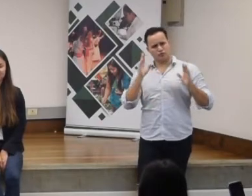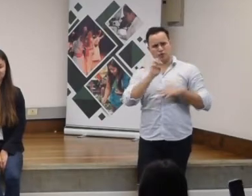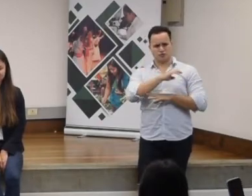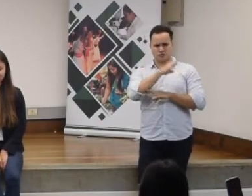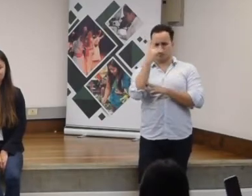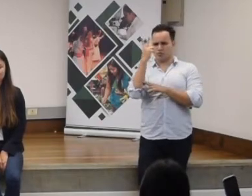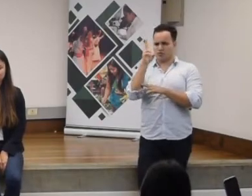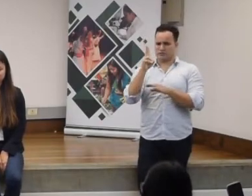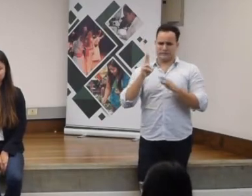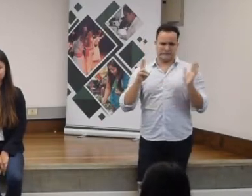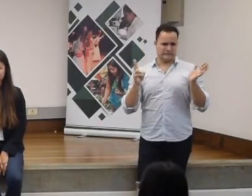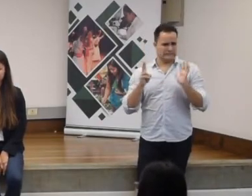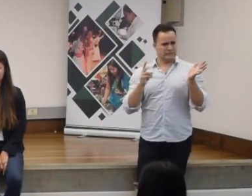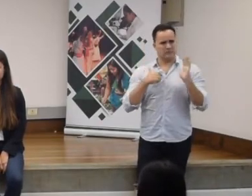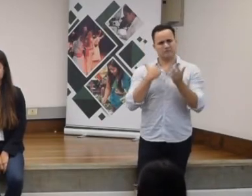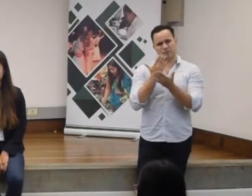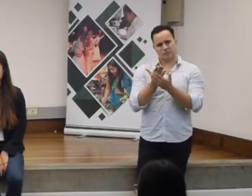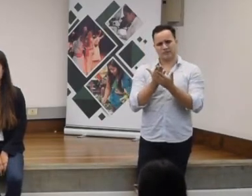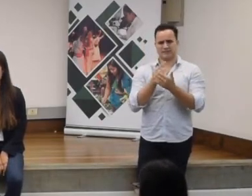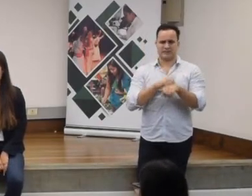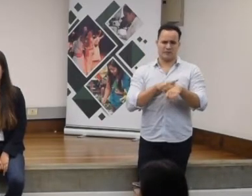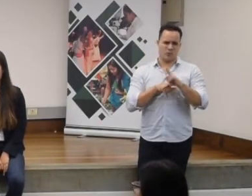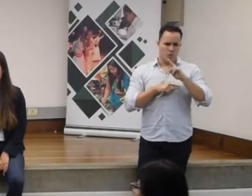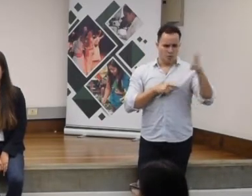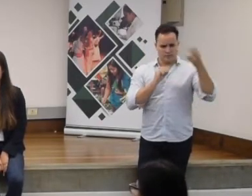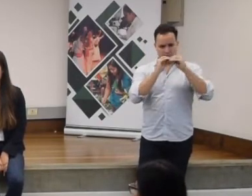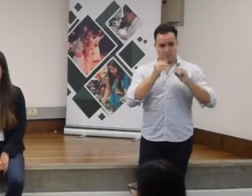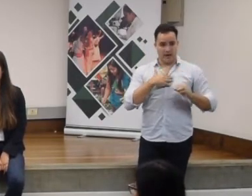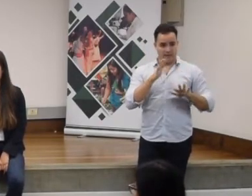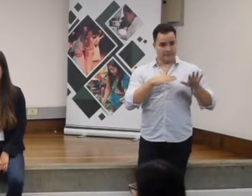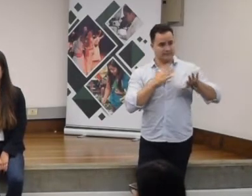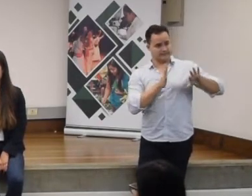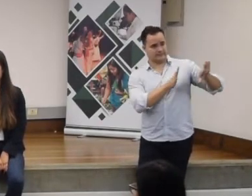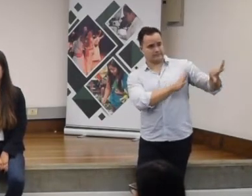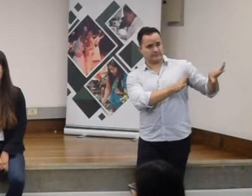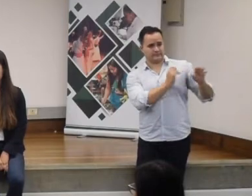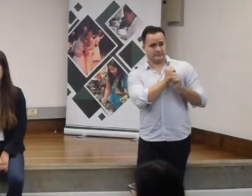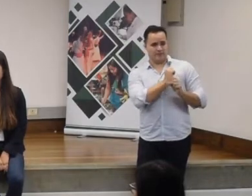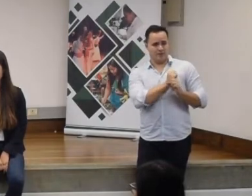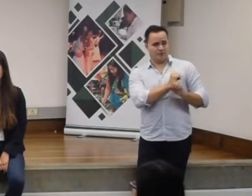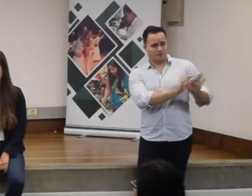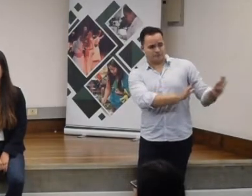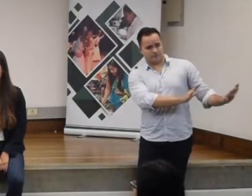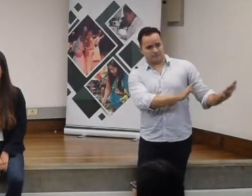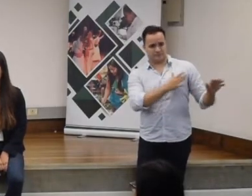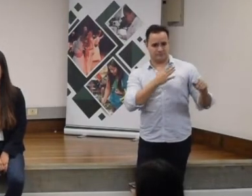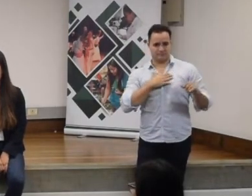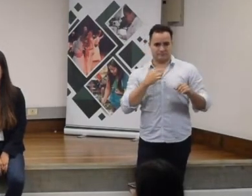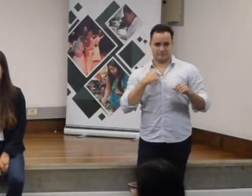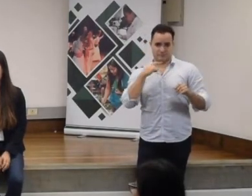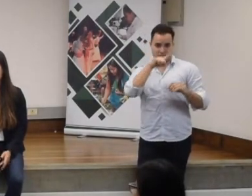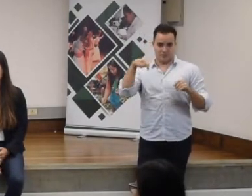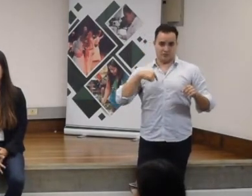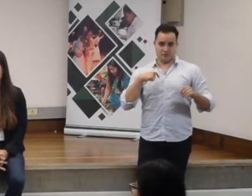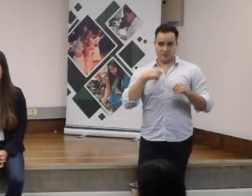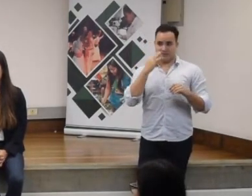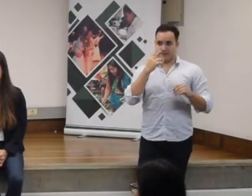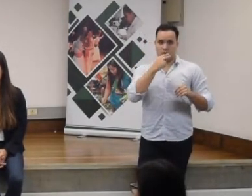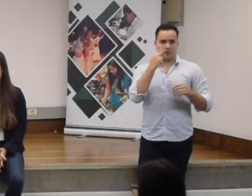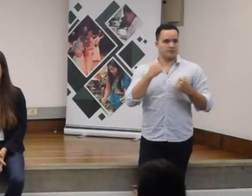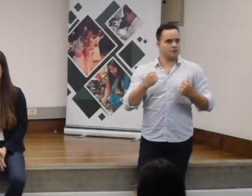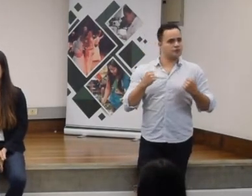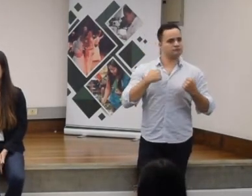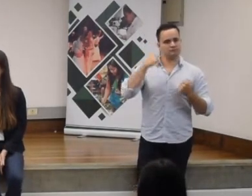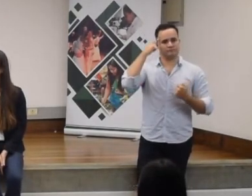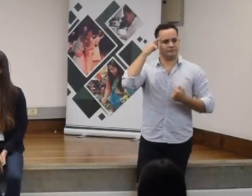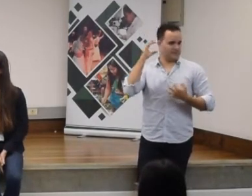estos horarios, tienen que ser de otras formas. Nosotros tenemos que dejar de trabajar con los convencidos. porque nosotros somos los convencidos, somos los que siempre,